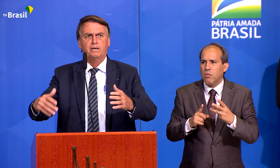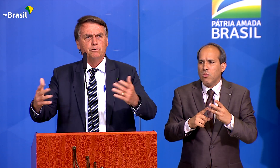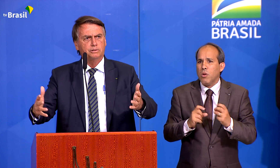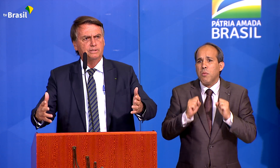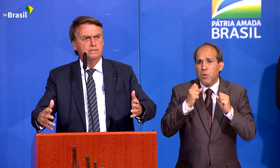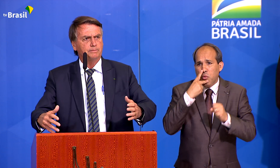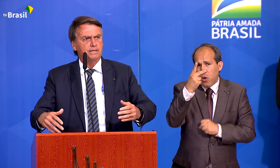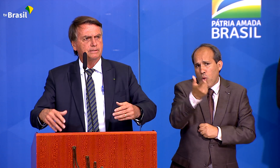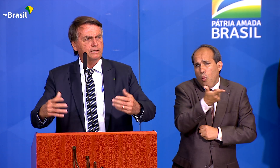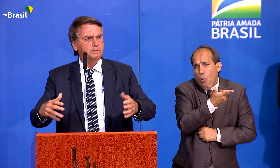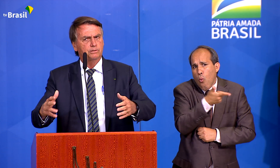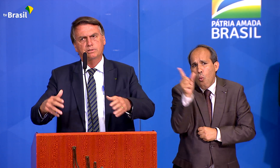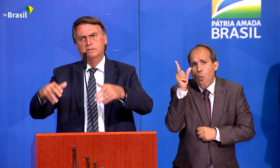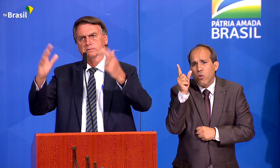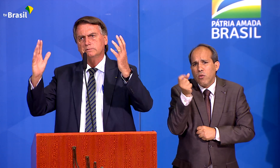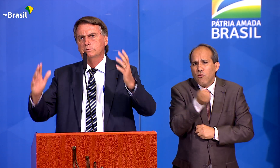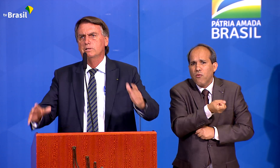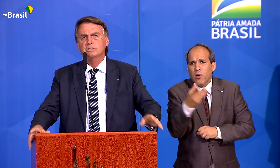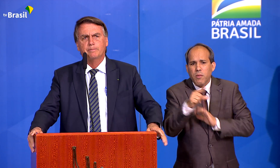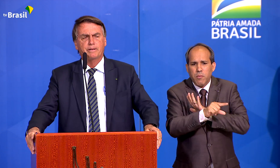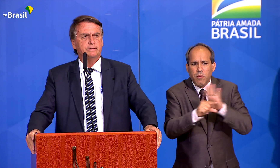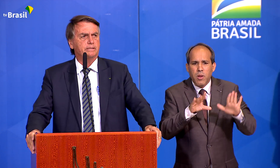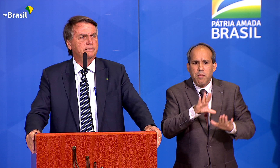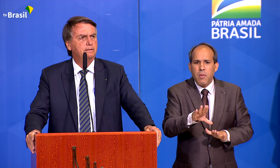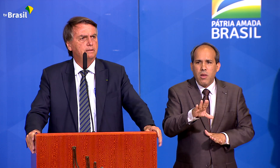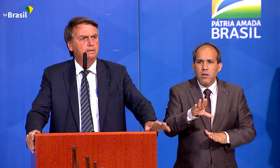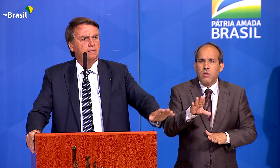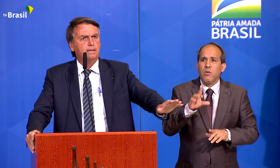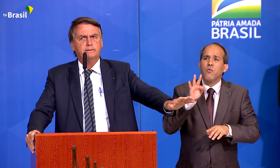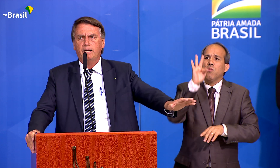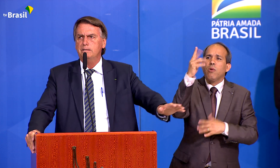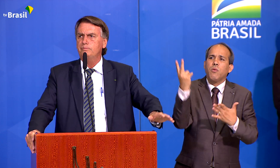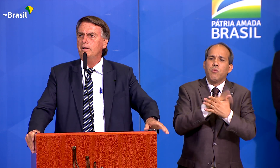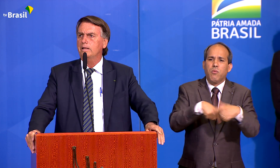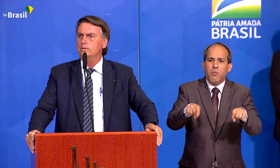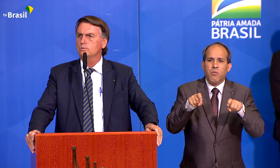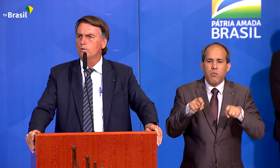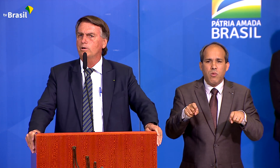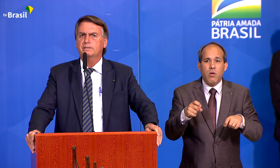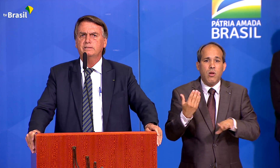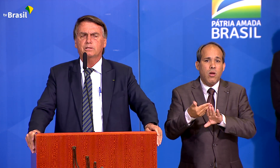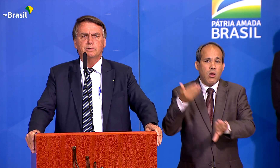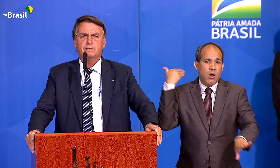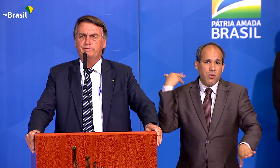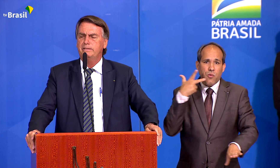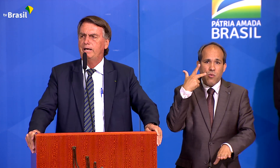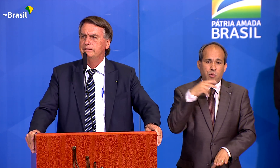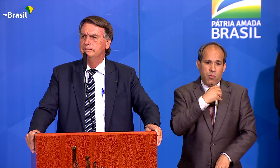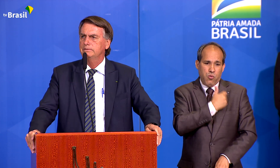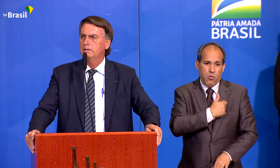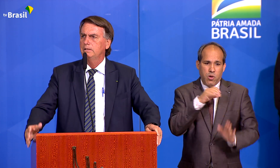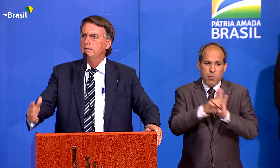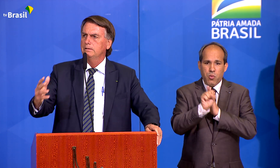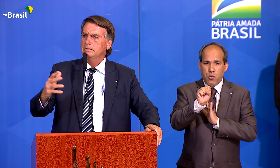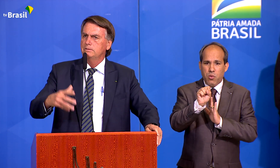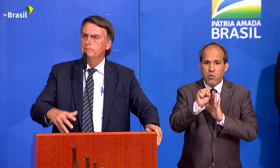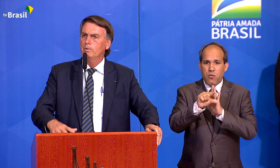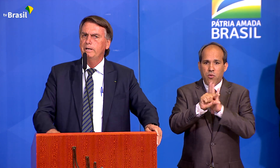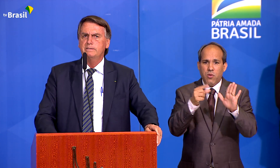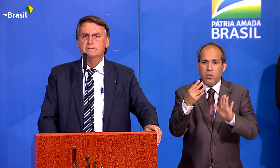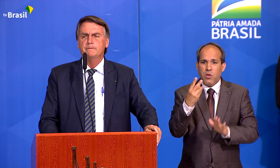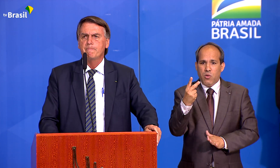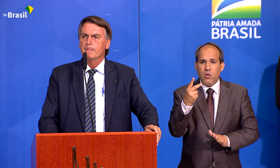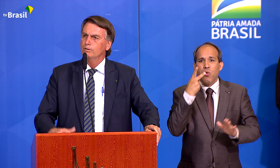posso falar em outras mas acredito que quando deixar a presidência lá atrás eu falei do João 8:32 da Verdade